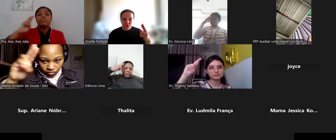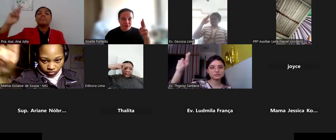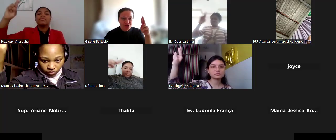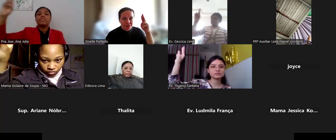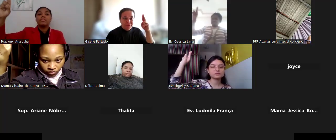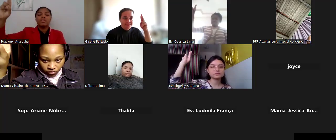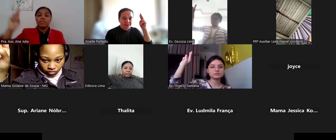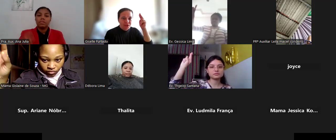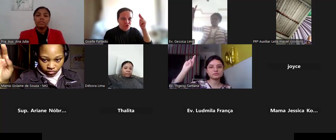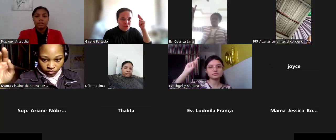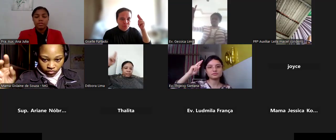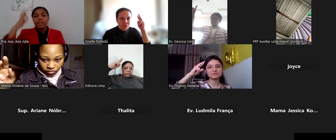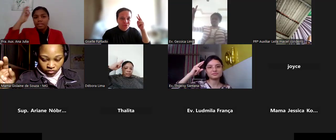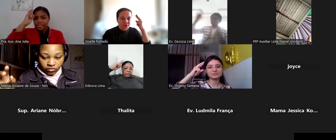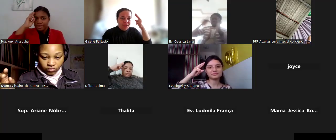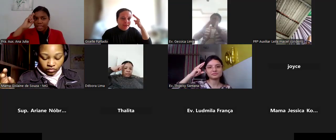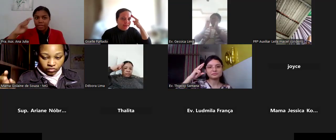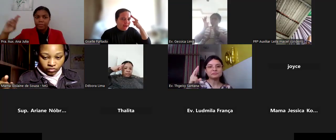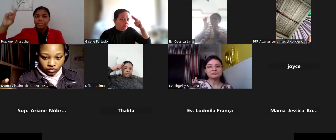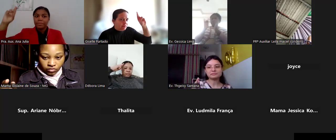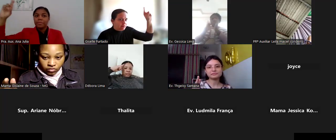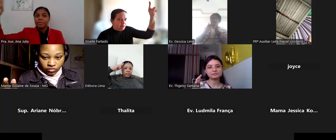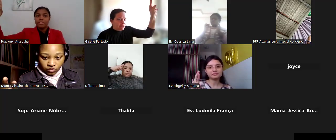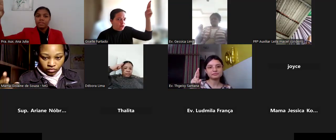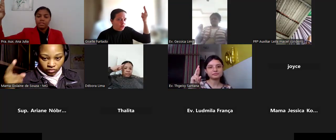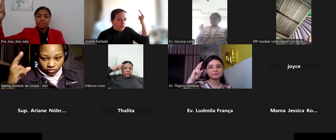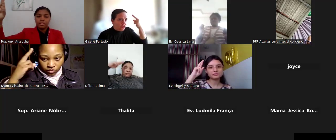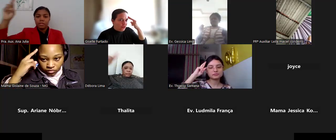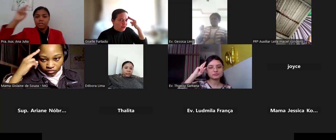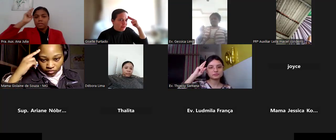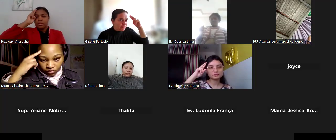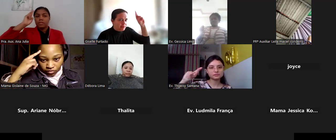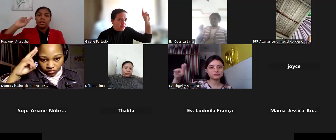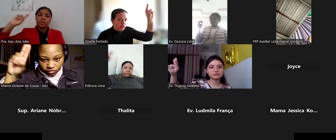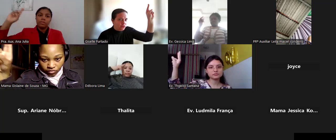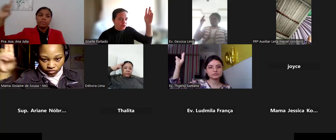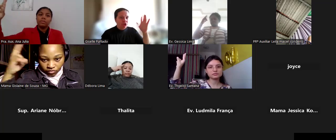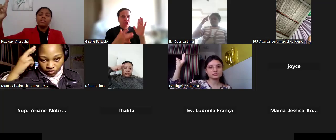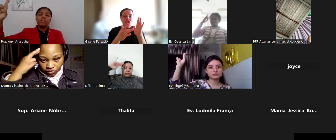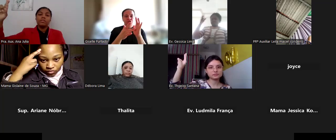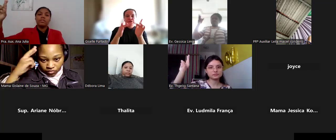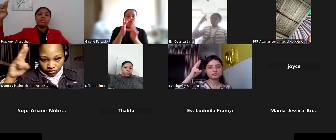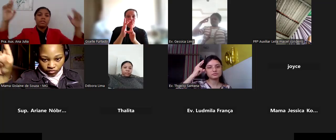lado direito, tá? Esse é lado direito, por favor, tá? Senhor, Senhor,